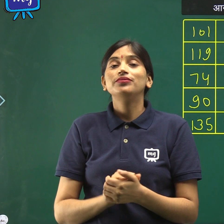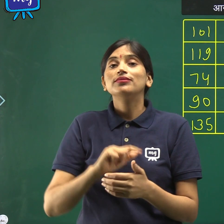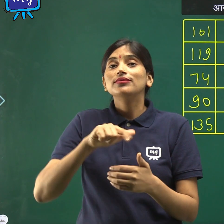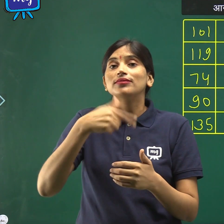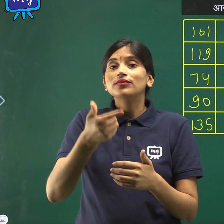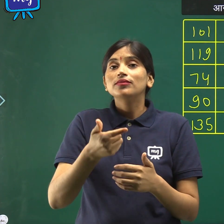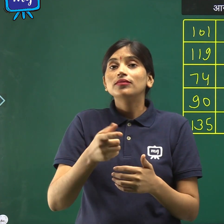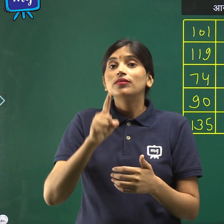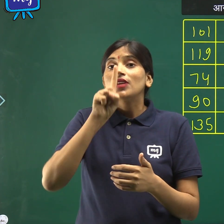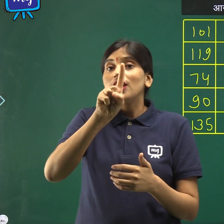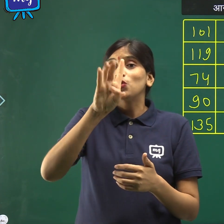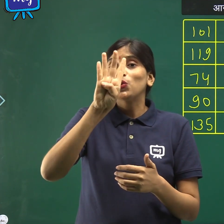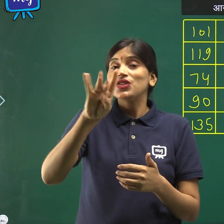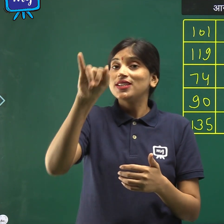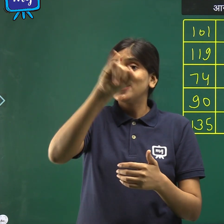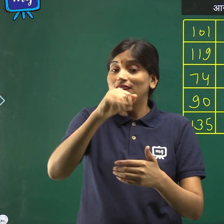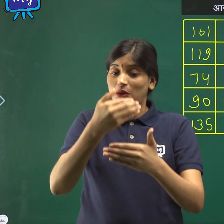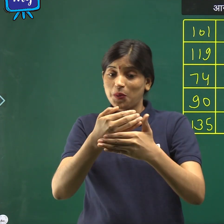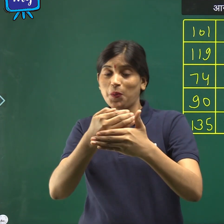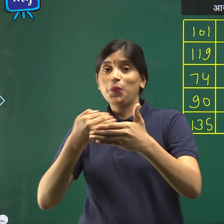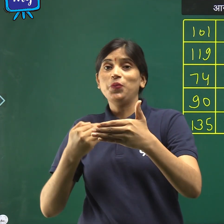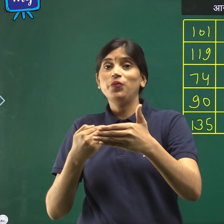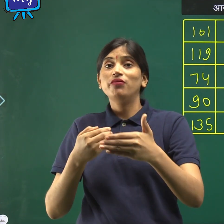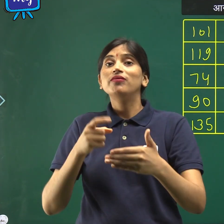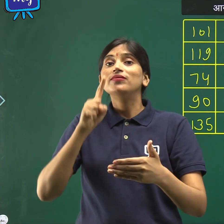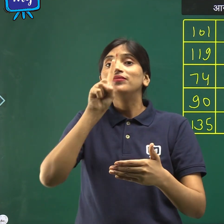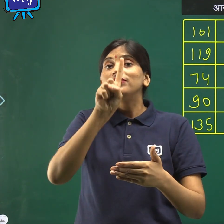फिर 146, उससे पहले